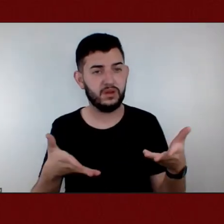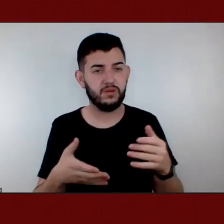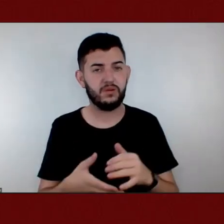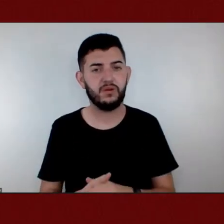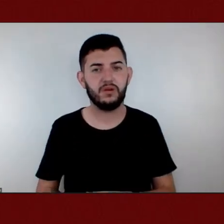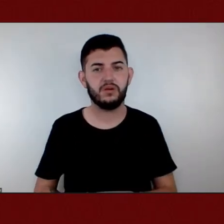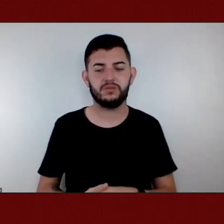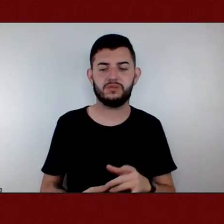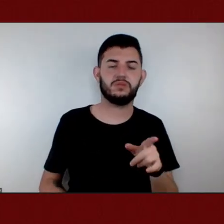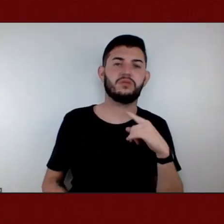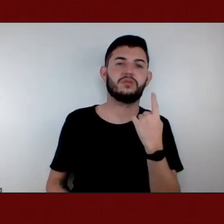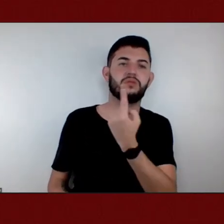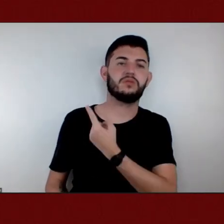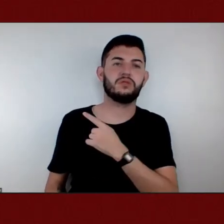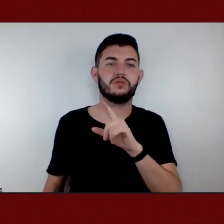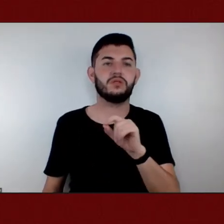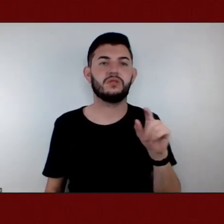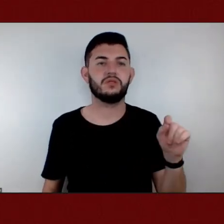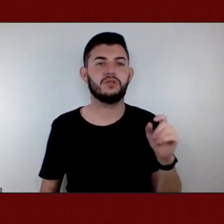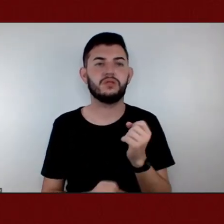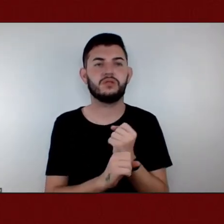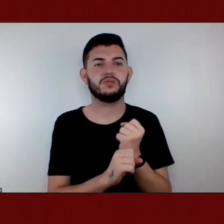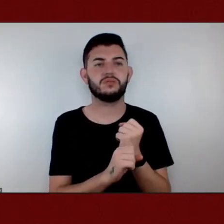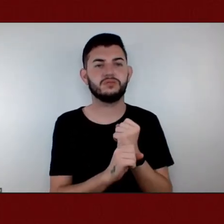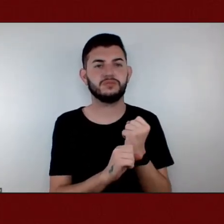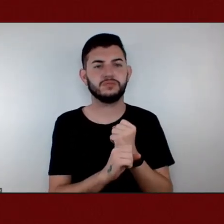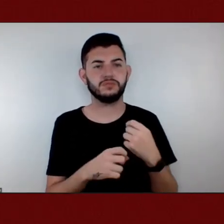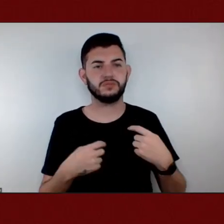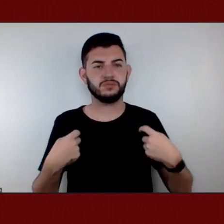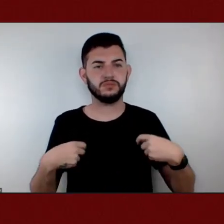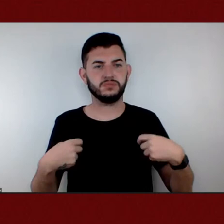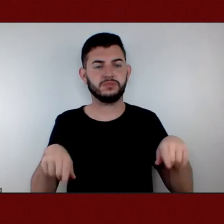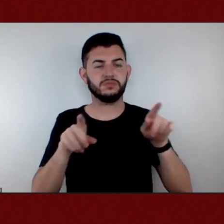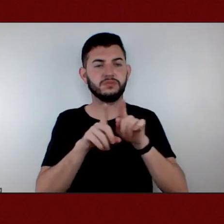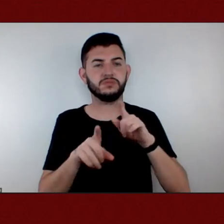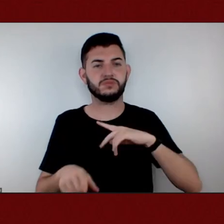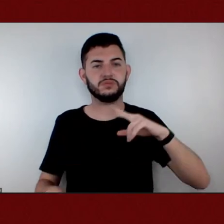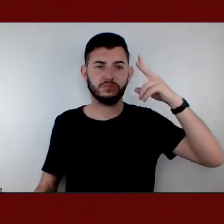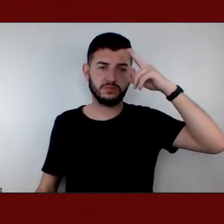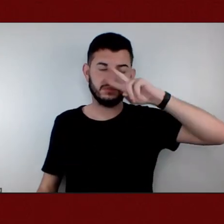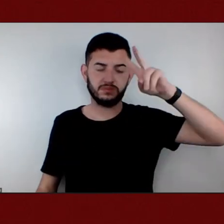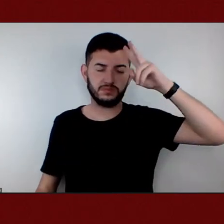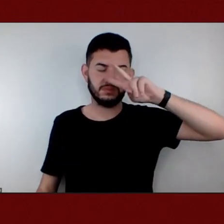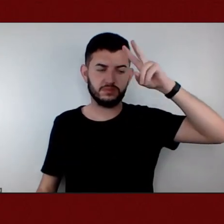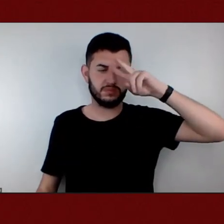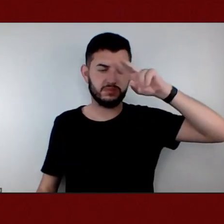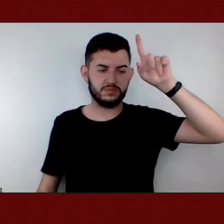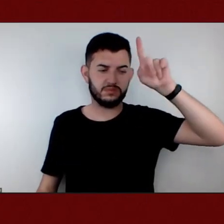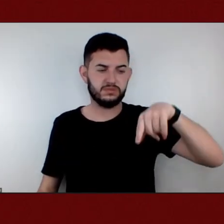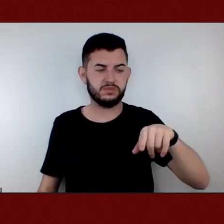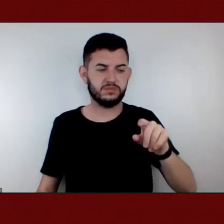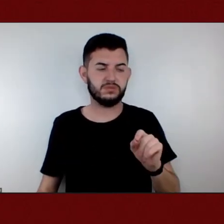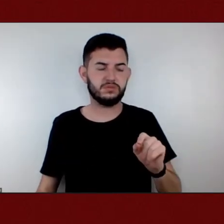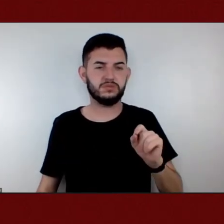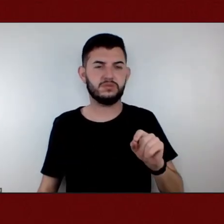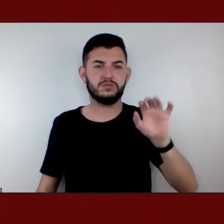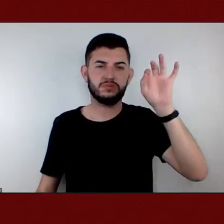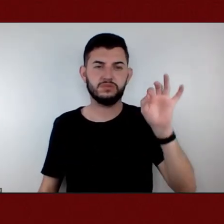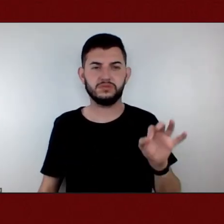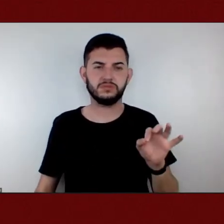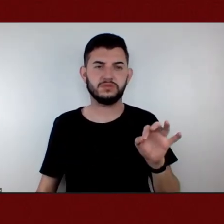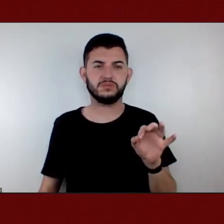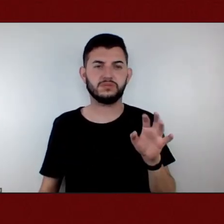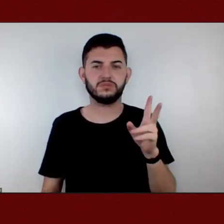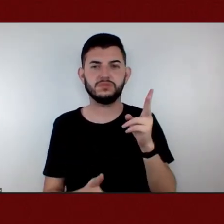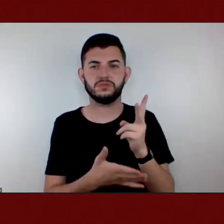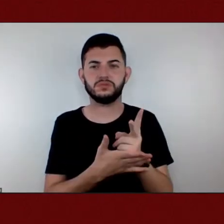os nossos 100 anos precisam trazer lembranças que são honradas, dignas, apesar de todos